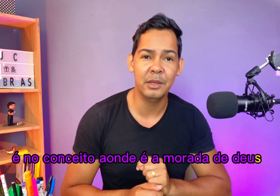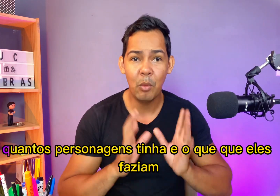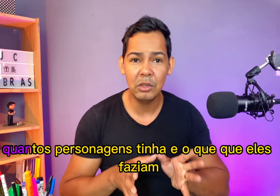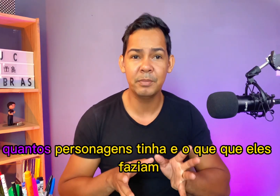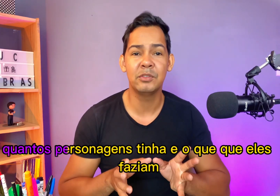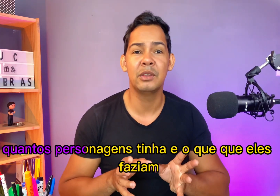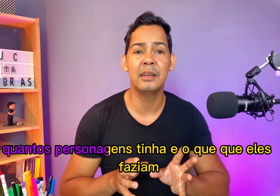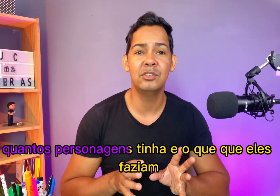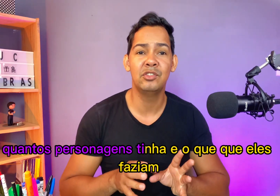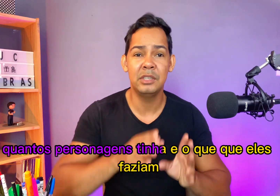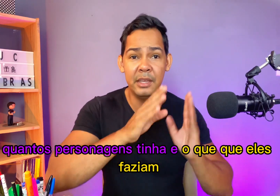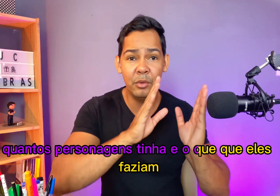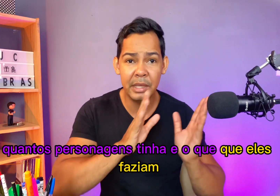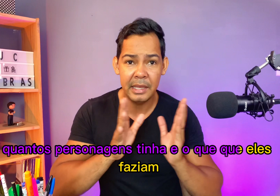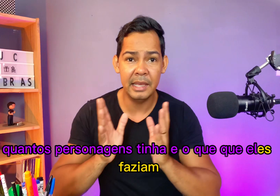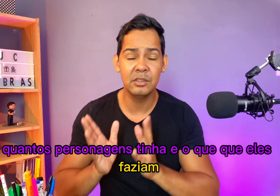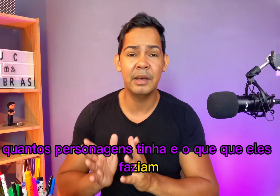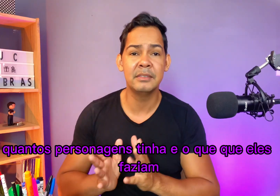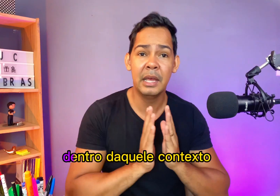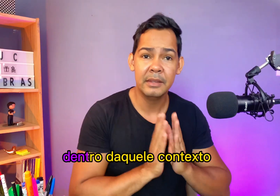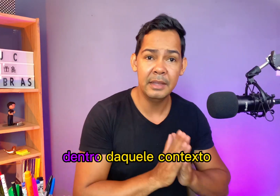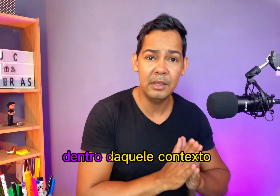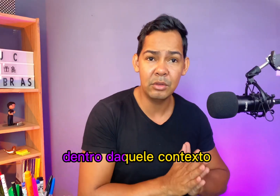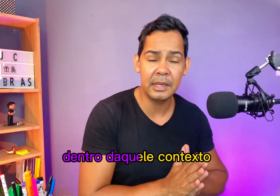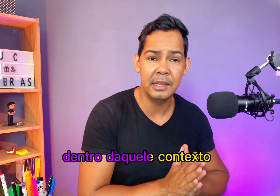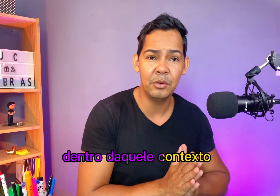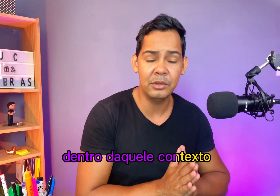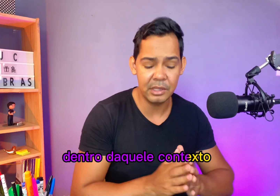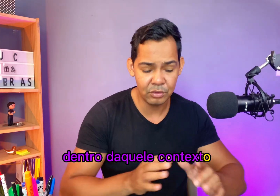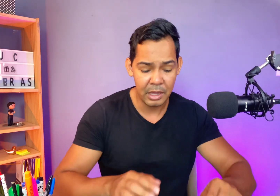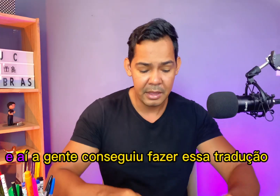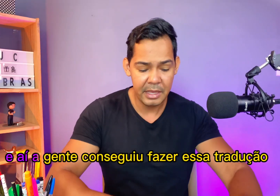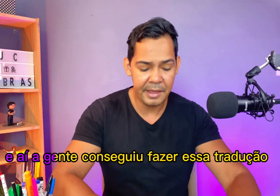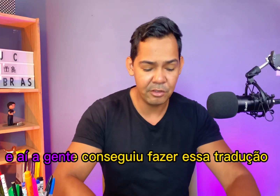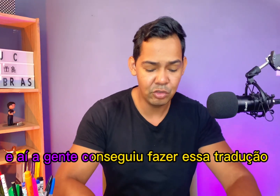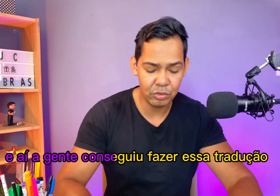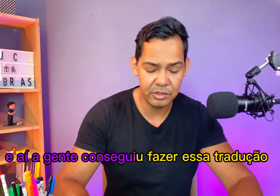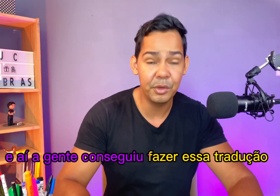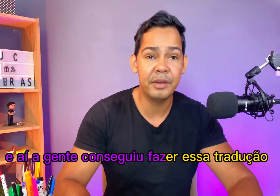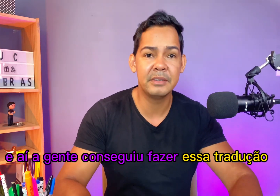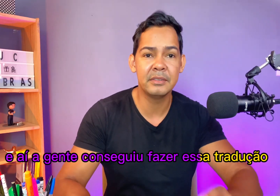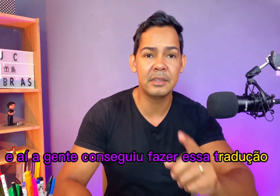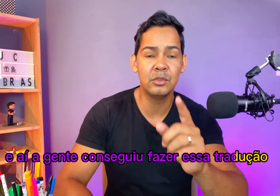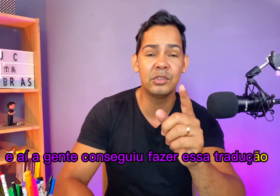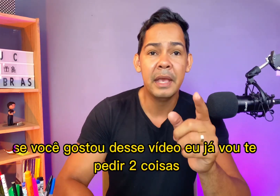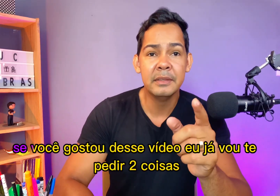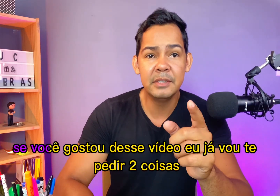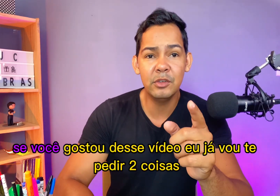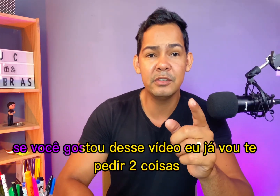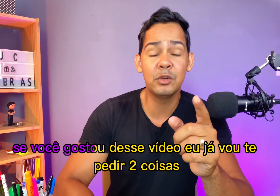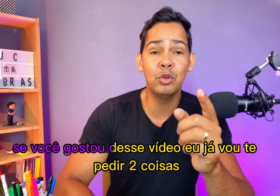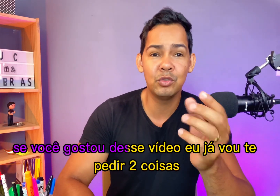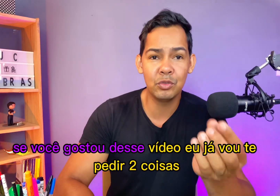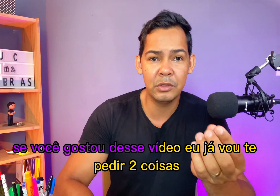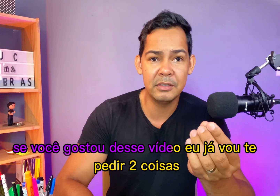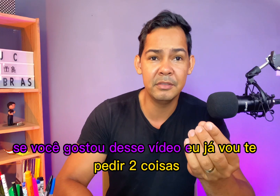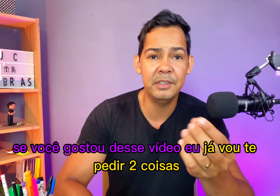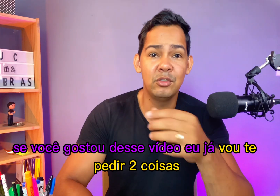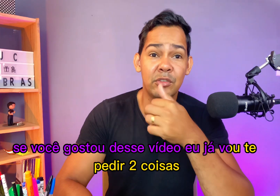quantos personagens tinha e o que eles faziam dentro daquele contexto. E aí a gente conseguiu fazer essa tradução. Se você gostou desse vídeo, eu já vou te